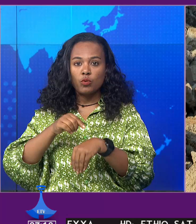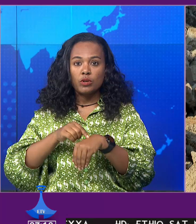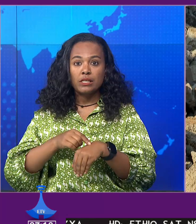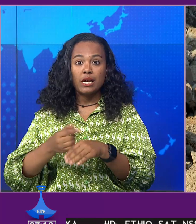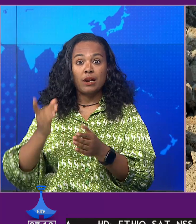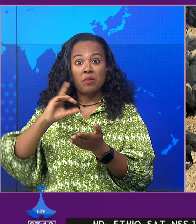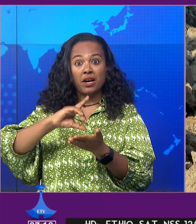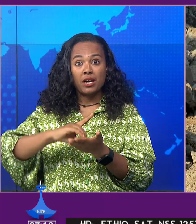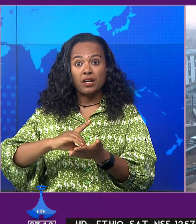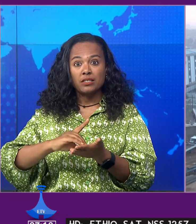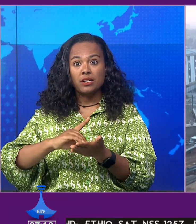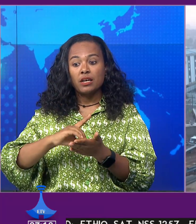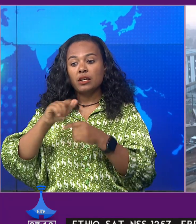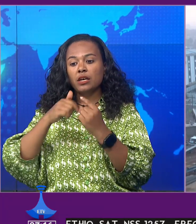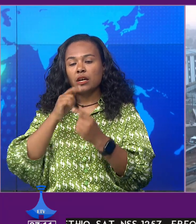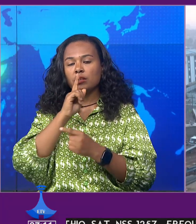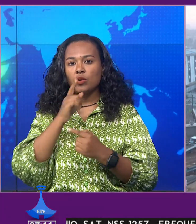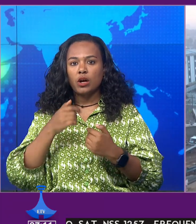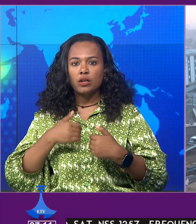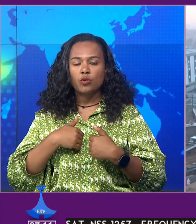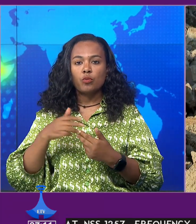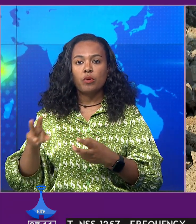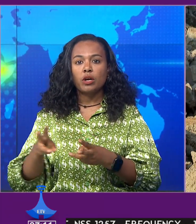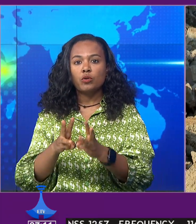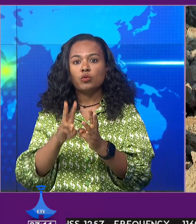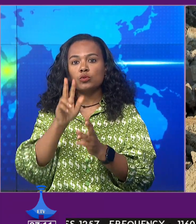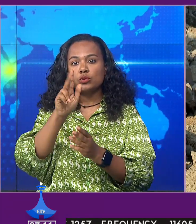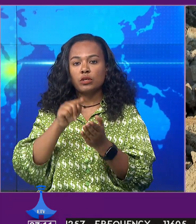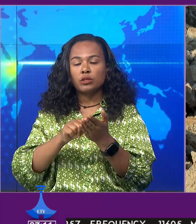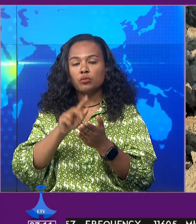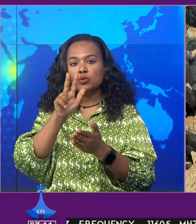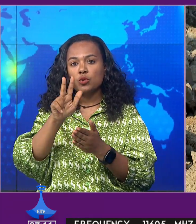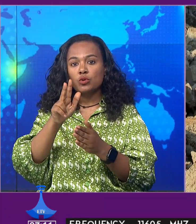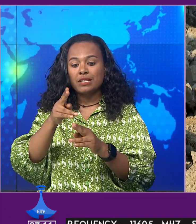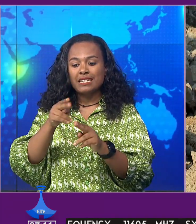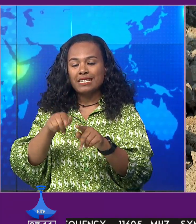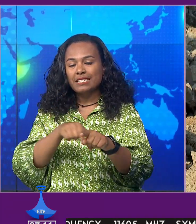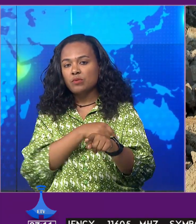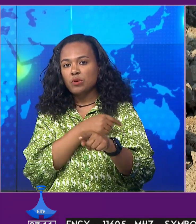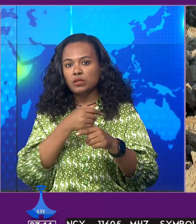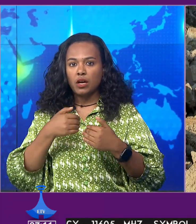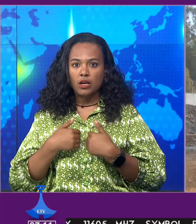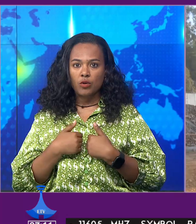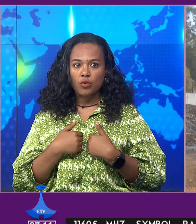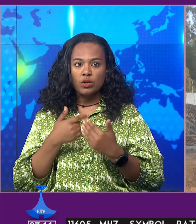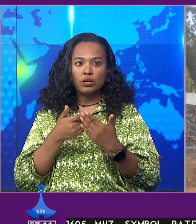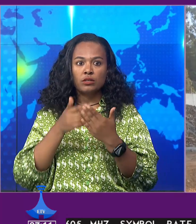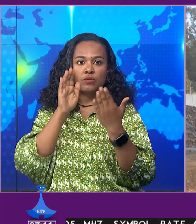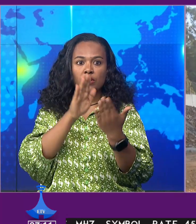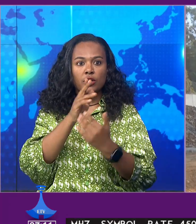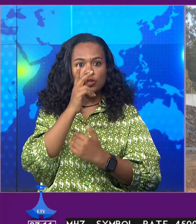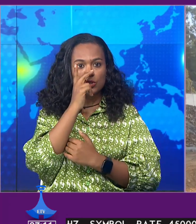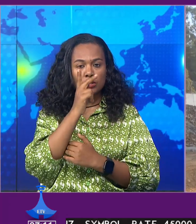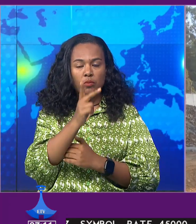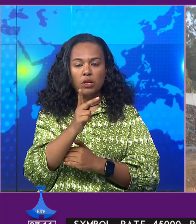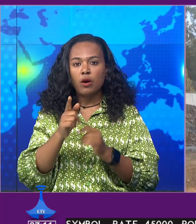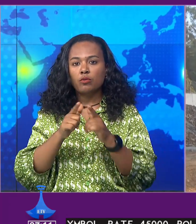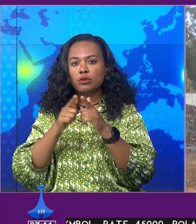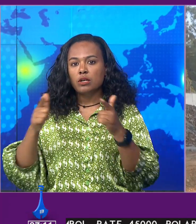ለማካካስ እየሮጥን ያለ ነው። መንገዱ ወደ 3.3 ኪሎ ሜትር ርዝመት ያለው እዚህ ፊታችን እንደምናየው